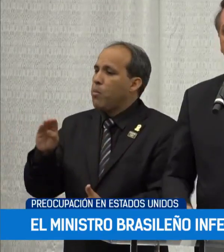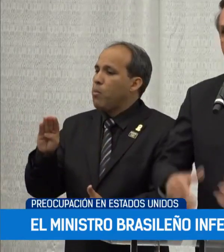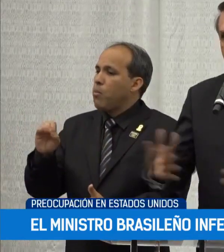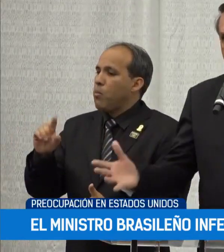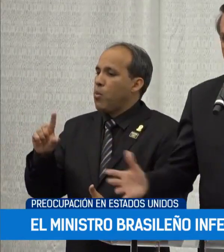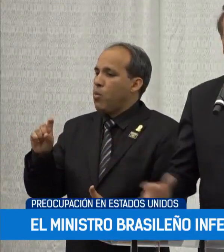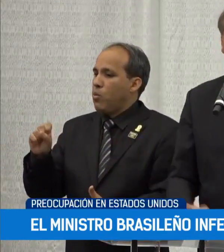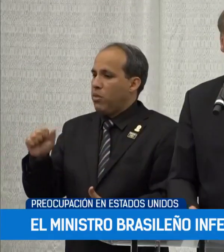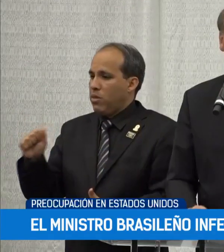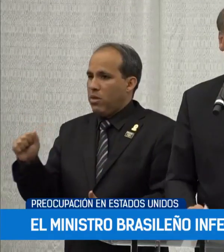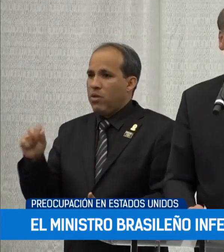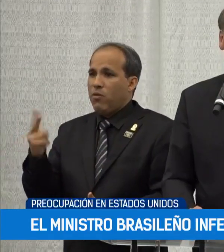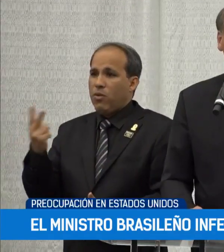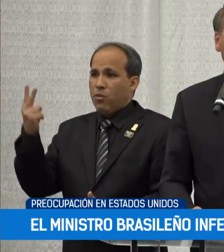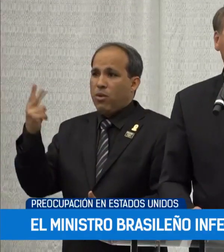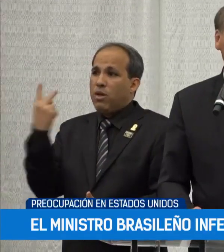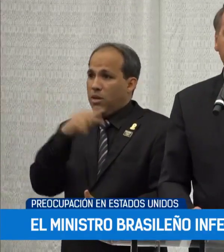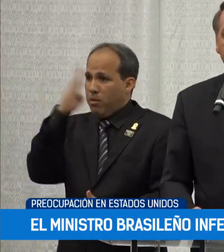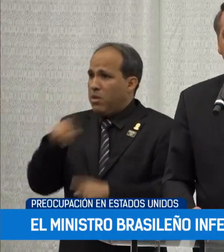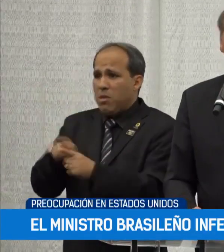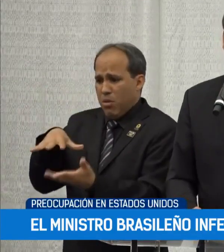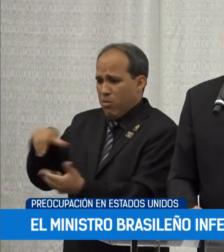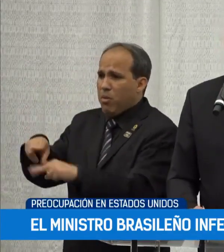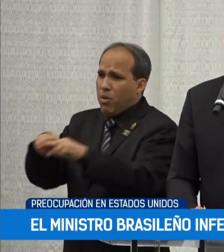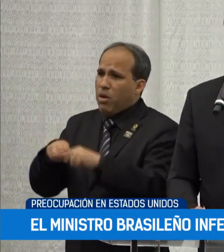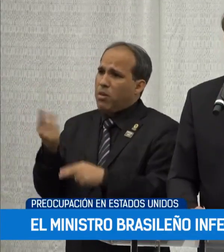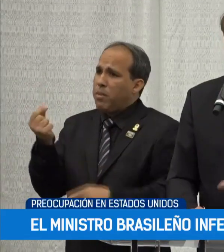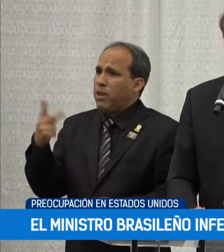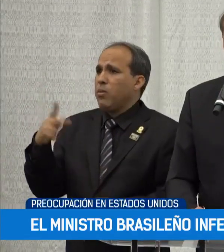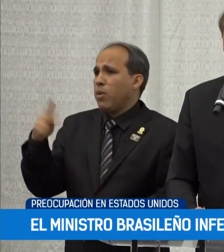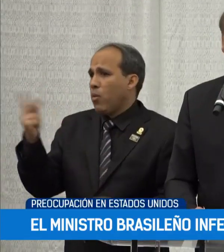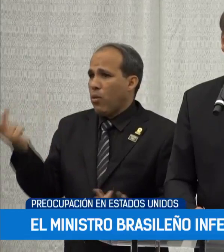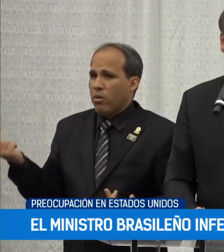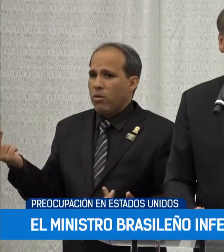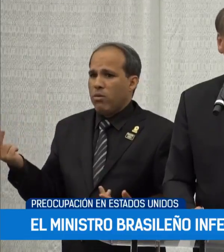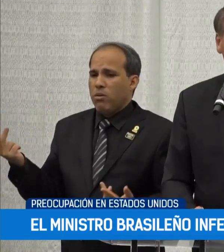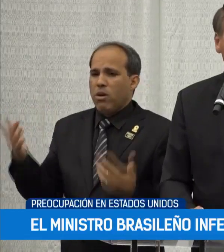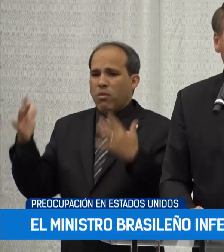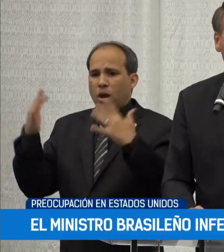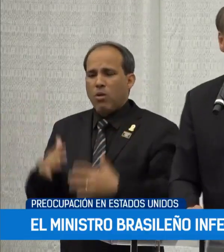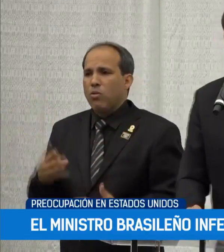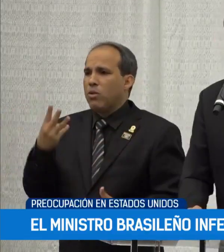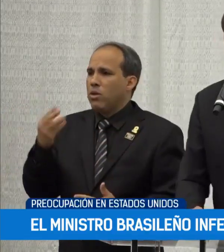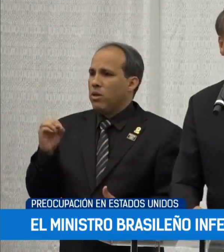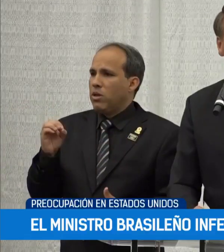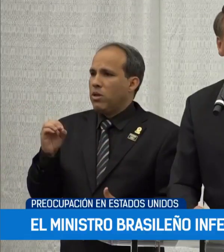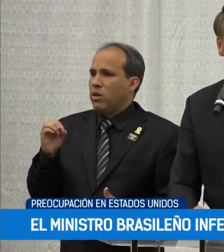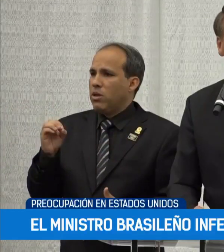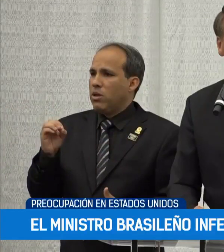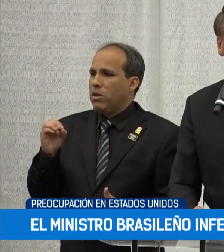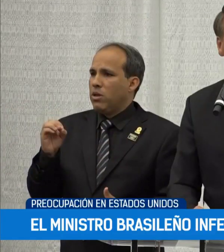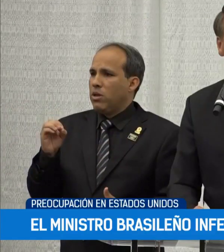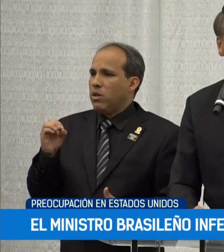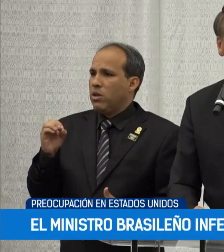y por los demás políticos no necesitan ser sometidos a pruebas de la enfermedad hasta el momento porque ninguno ha tenido síntomas esto es lo que dijeron desde la casa blanca lo